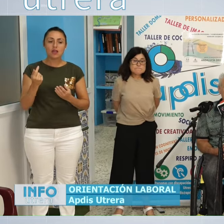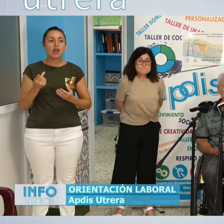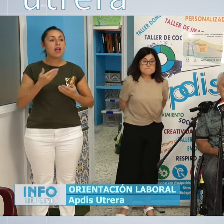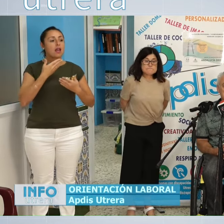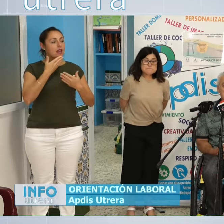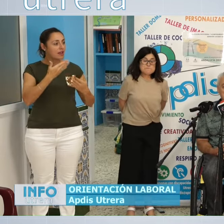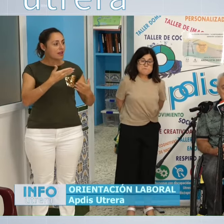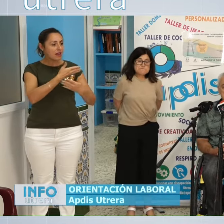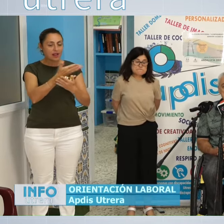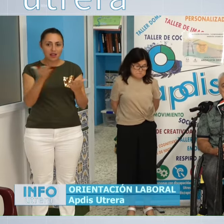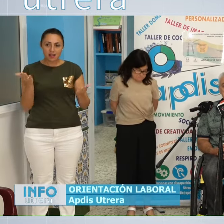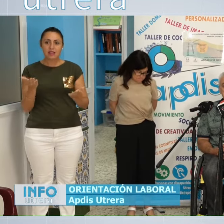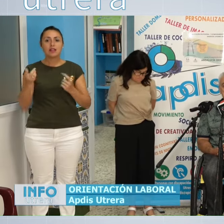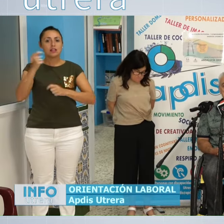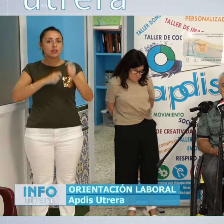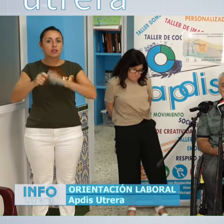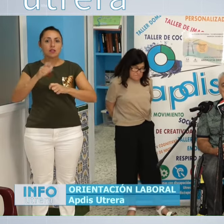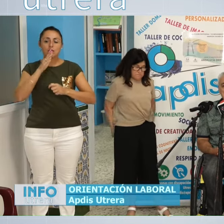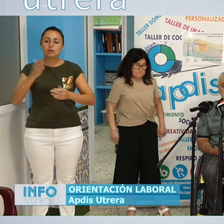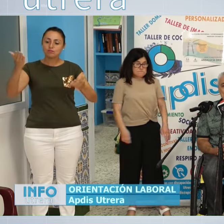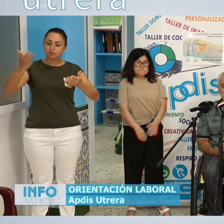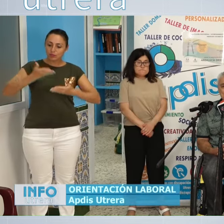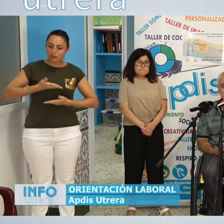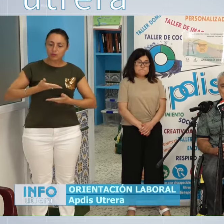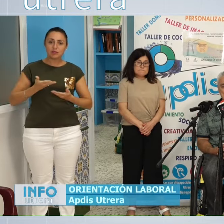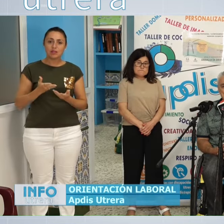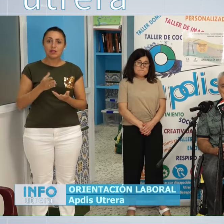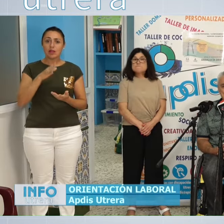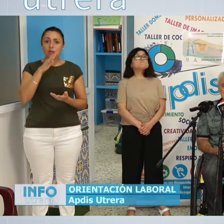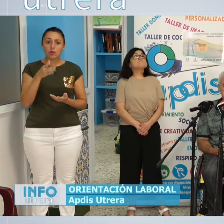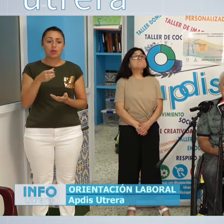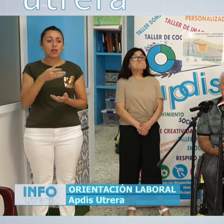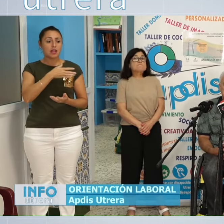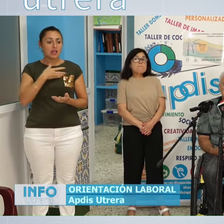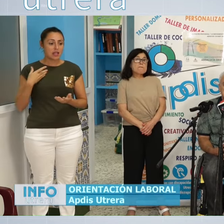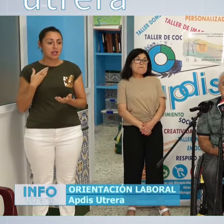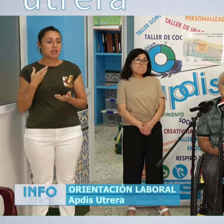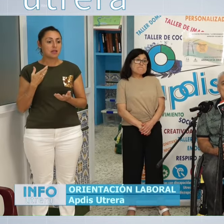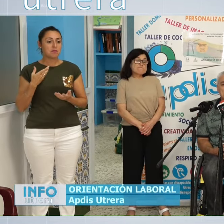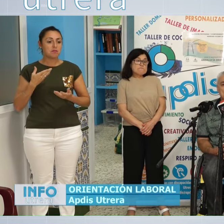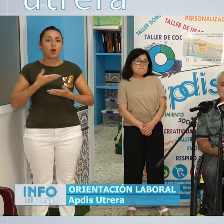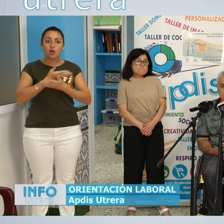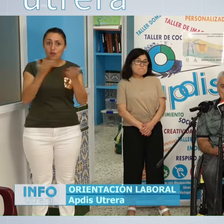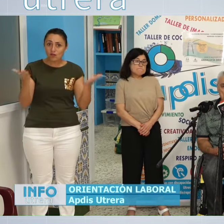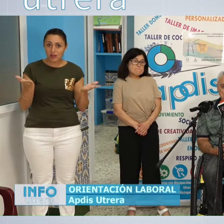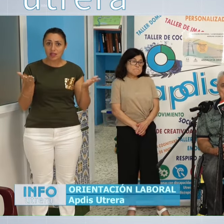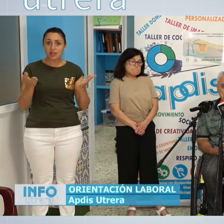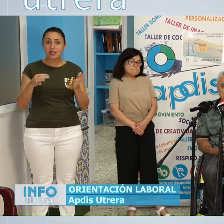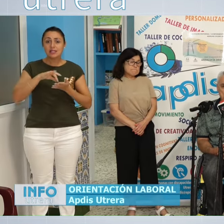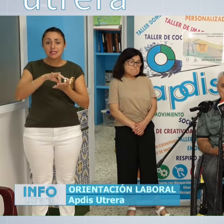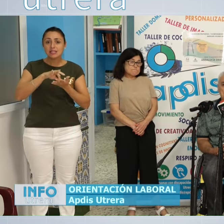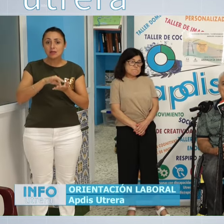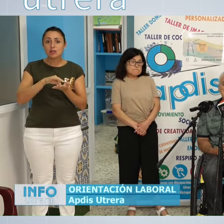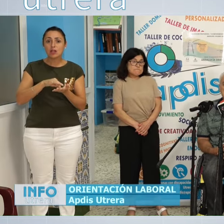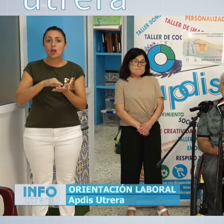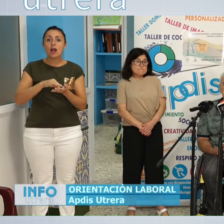porque nos acojan, sobre todo por implantar este servicio tan necesario dirigido a las personas con